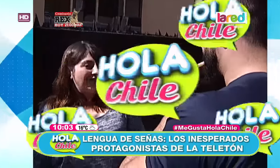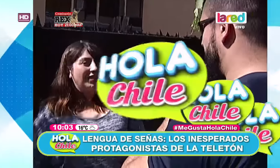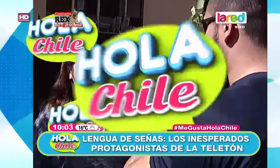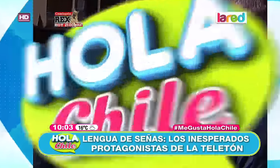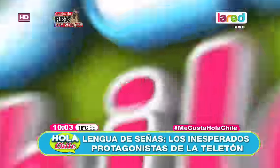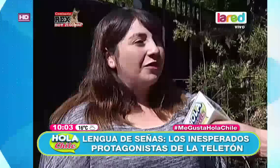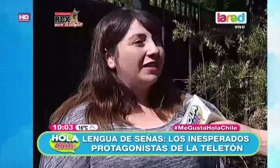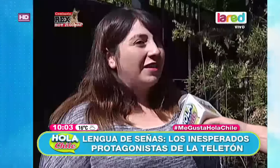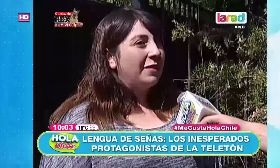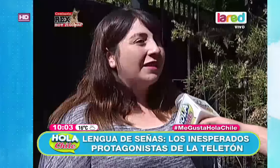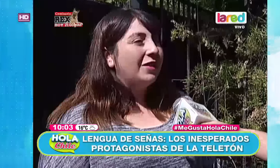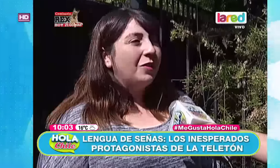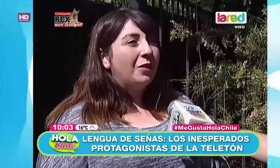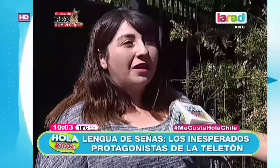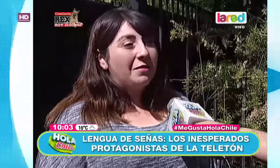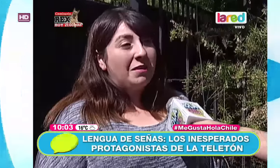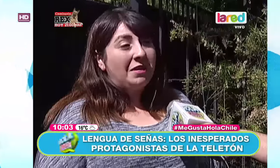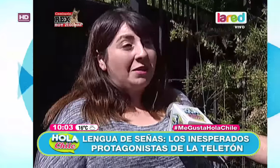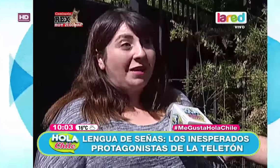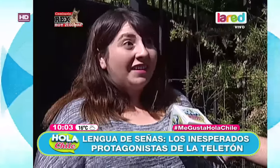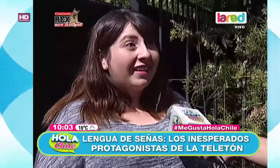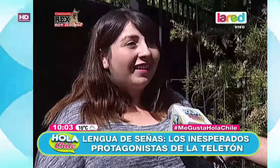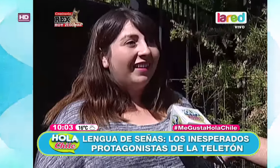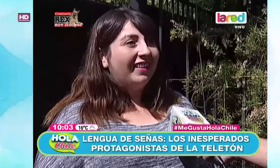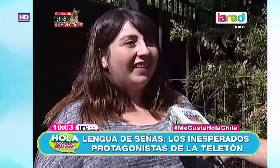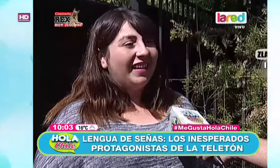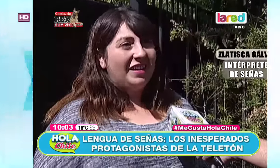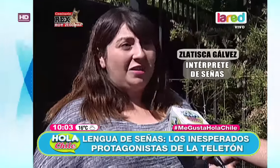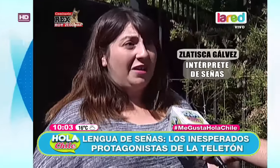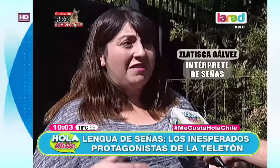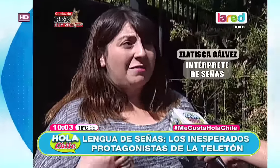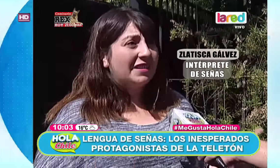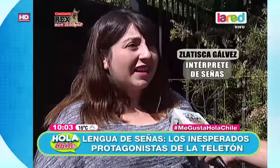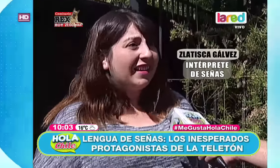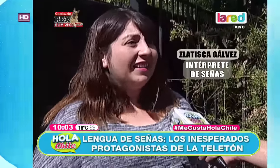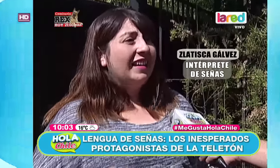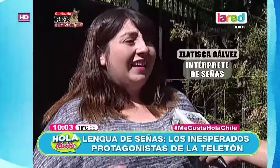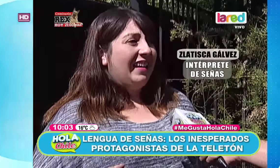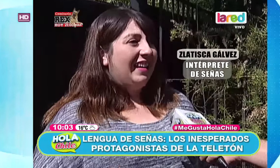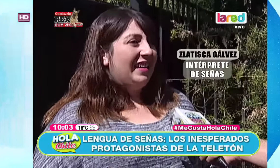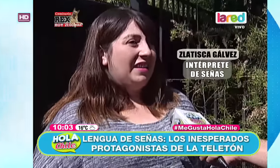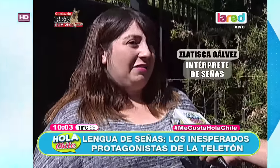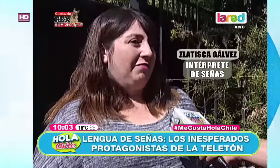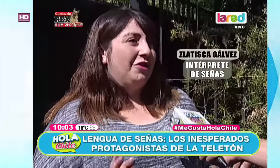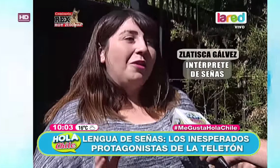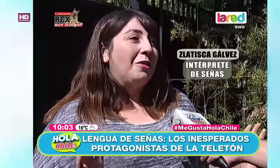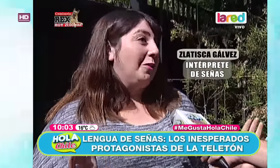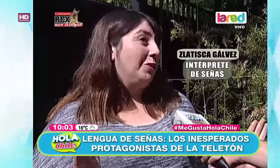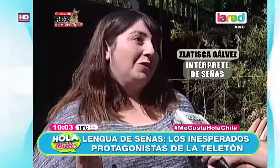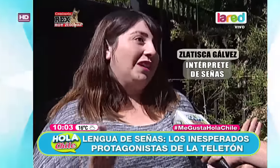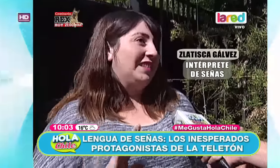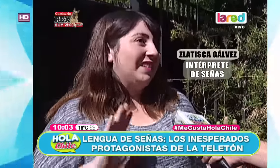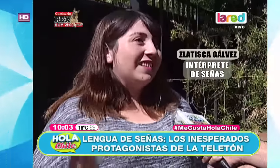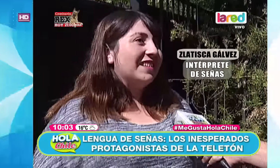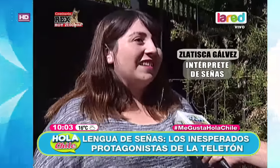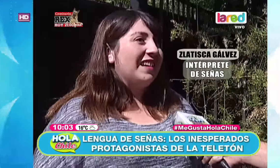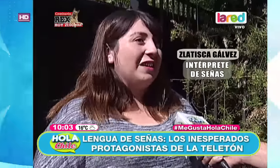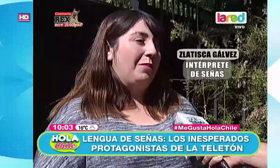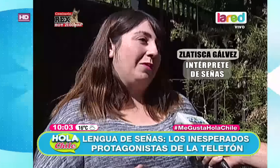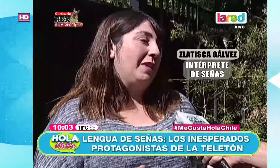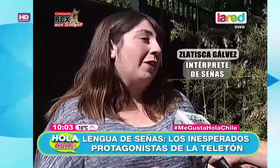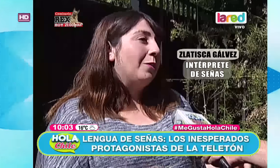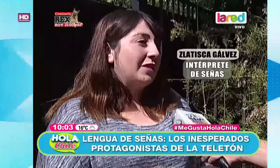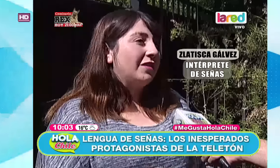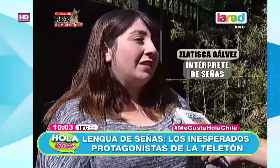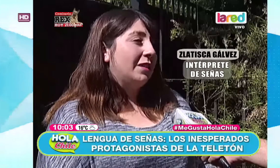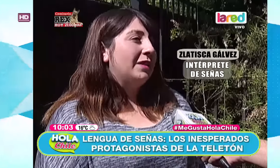causó. Efectivamente, yo jamás me lo imaginé qué es lo que iba a pasar. Yo justo accedí ese